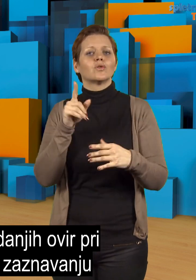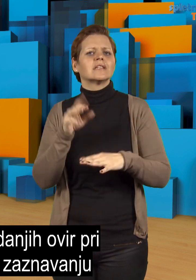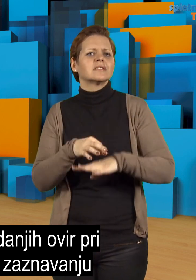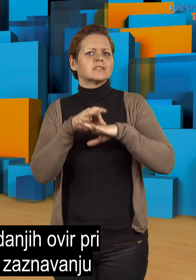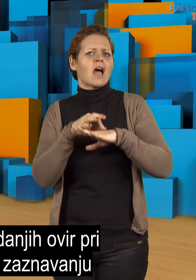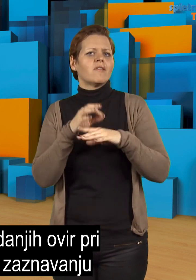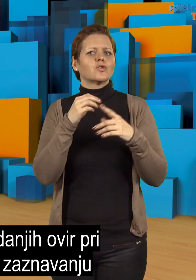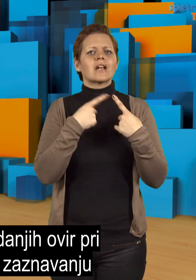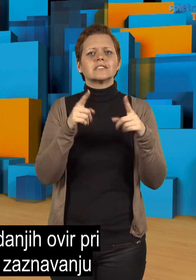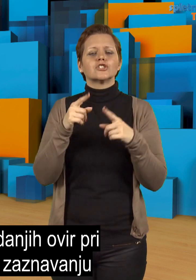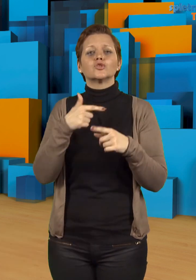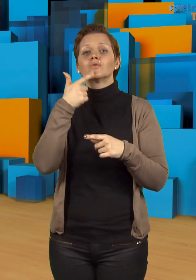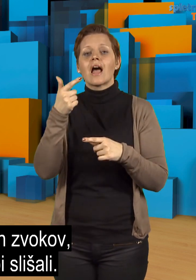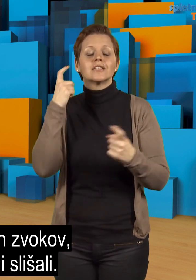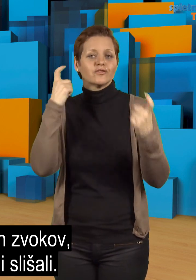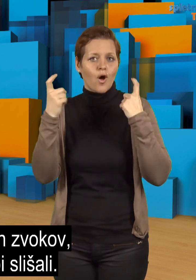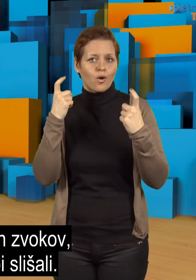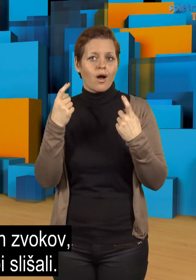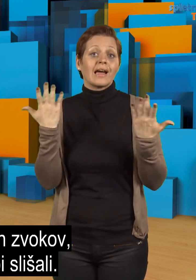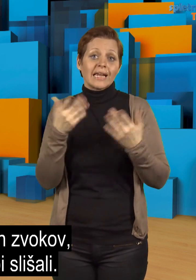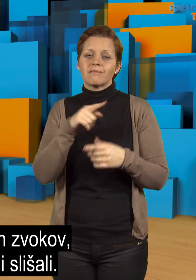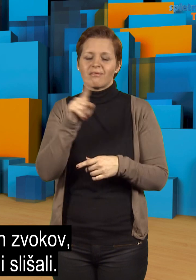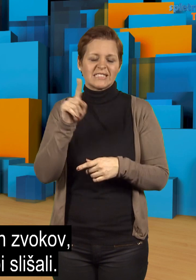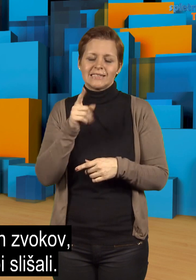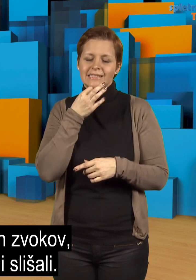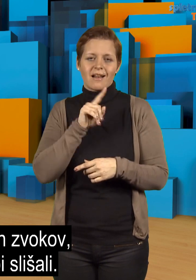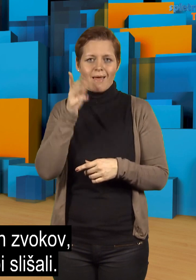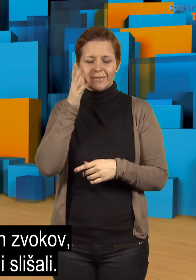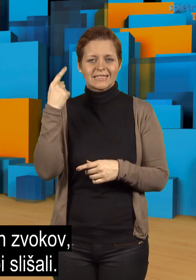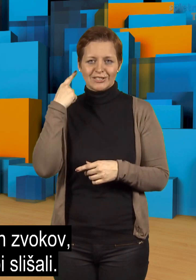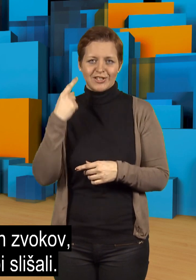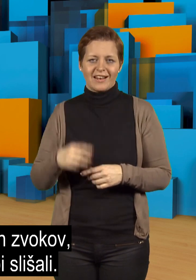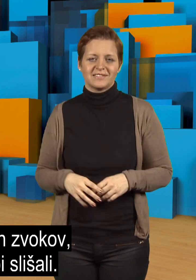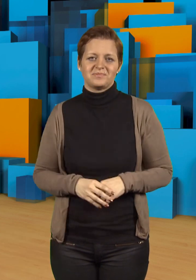sporazumevanju in zaznavanju različnih zunanjih zvokov, ki jih sicer ne bi slišali.